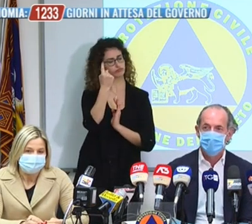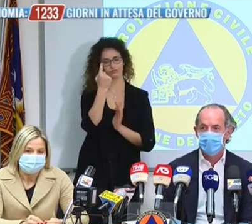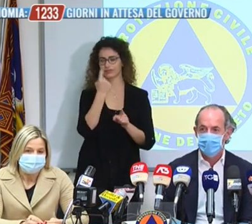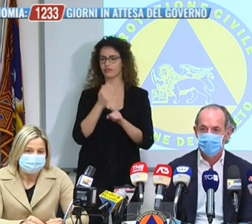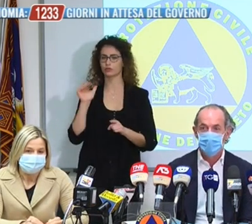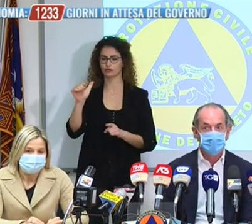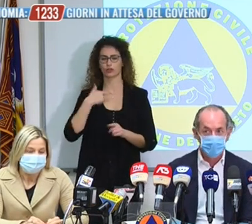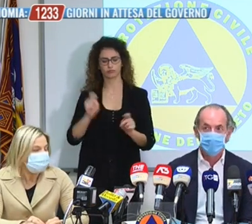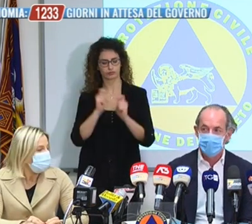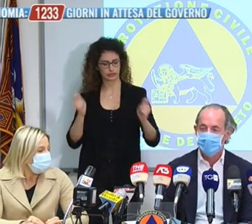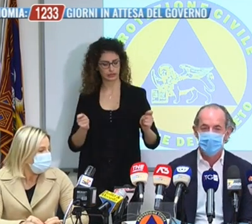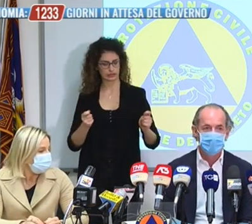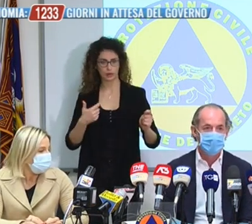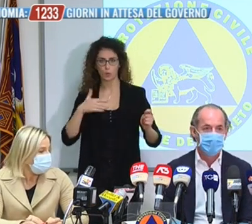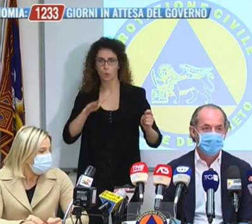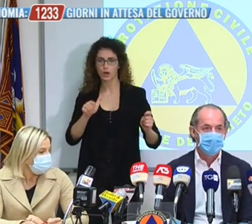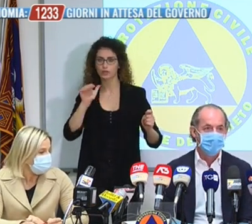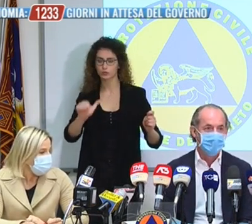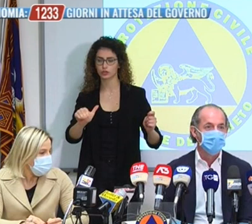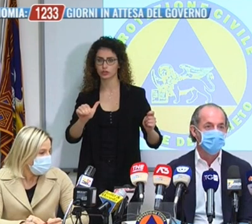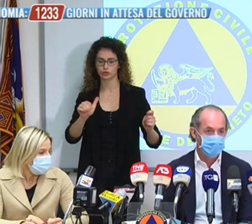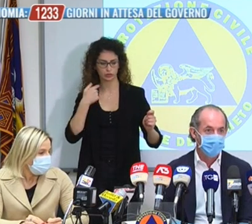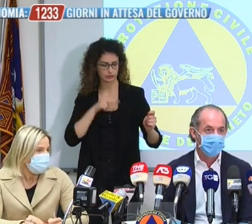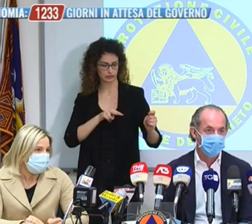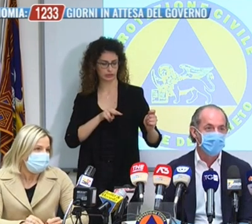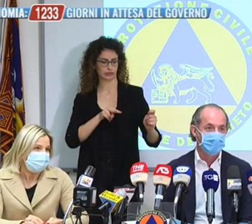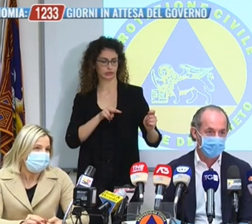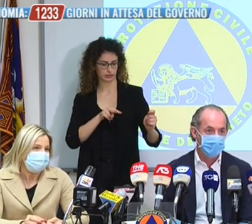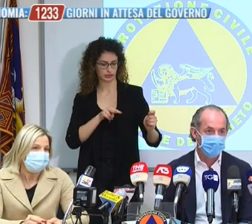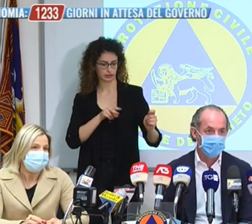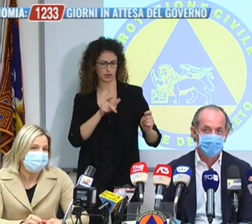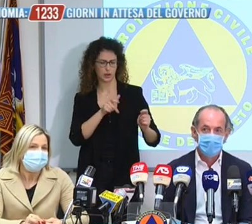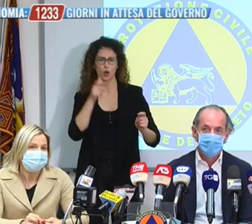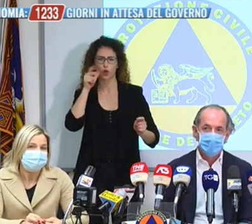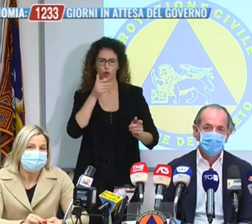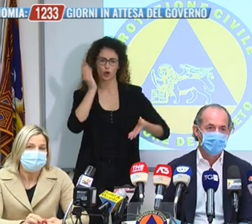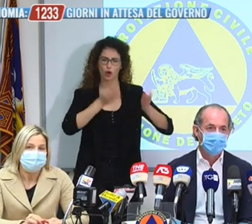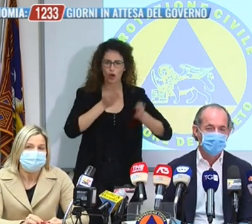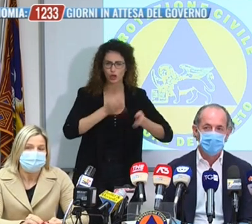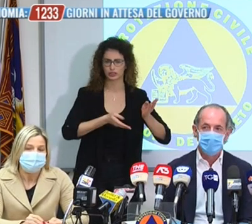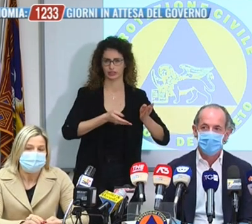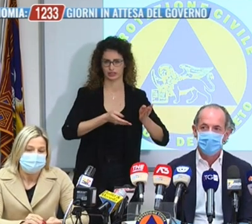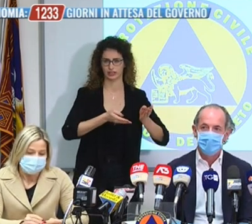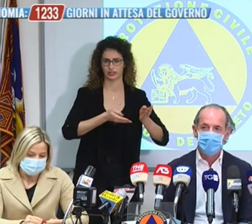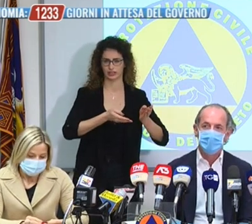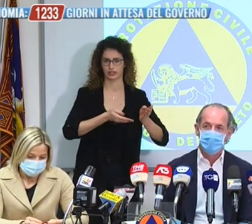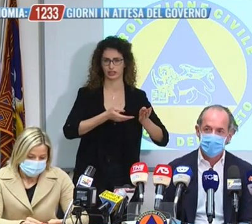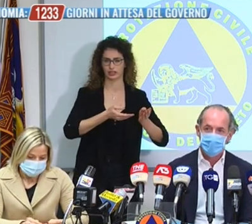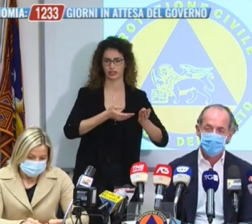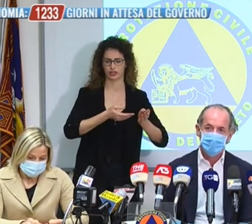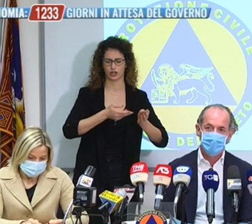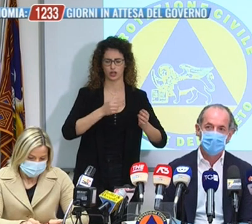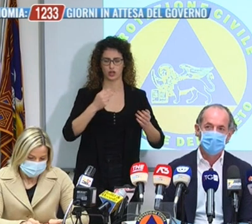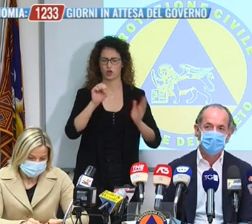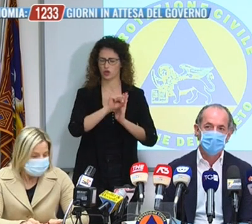giornali, spesso, quasi quotidianamente, e si vedono storie di maltrattamenti. Si vedono storie di